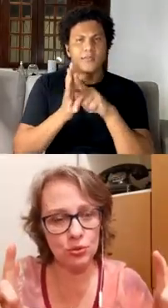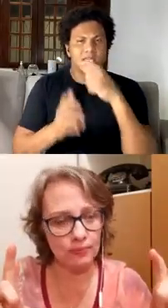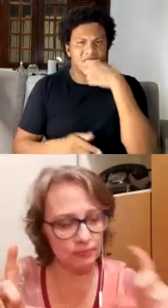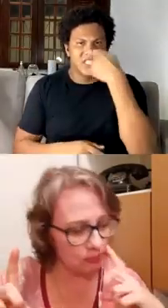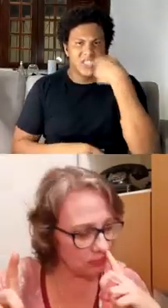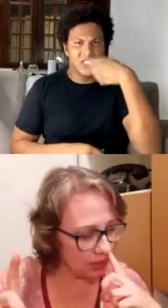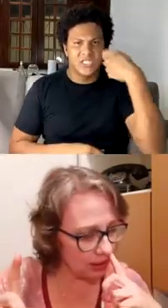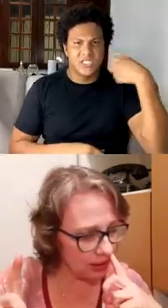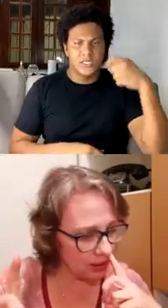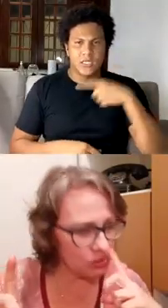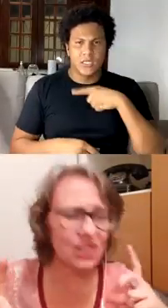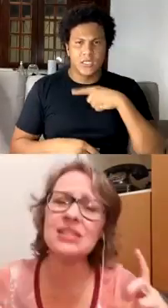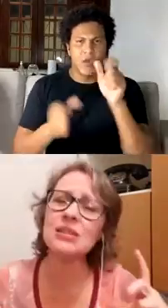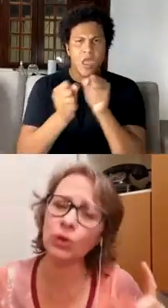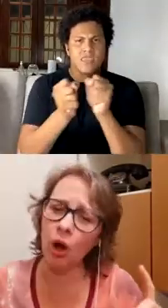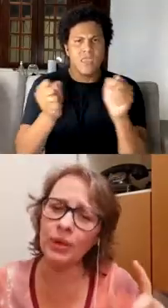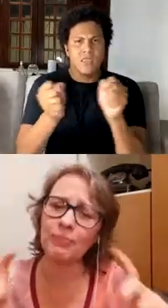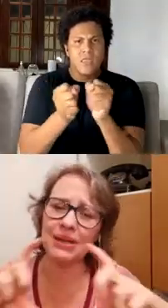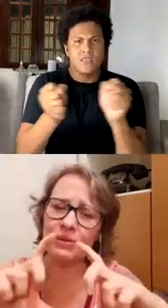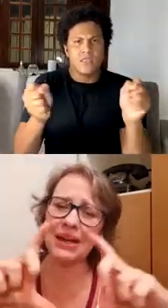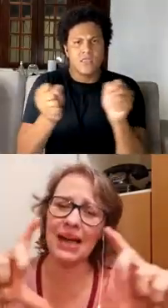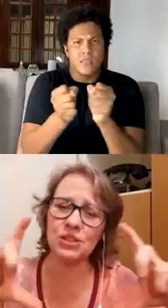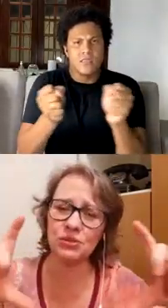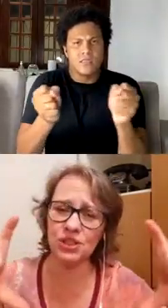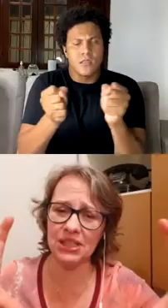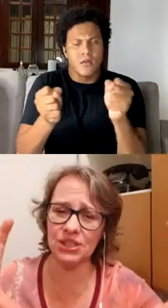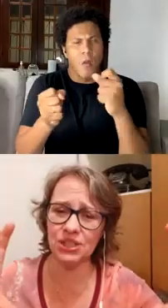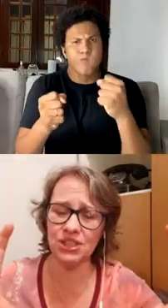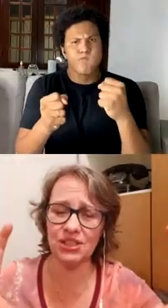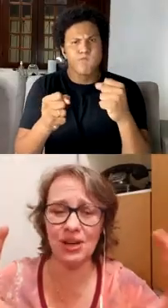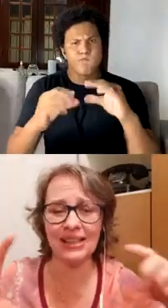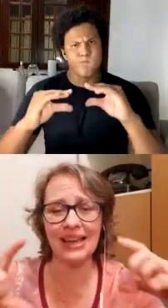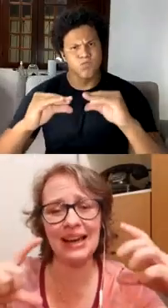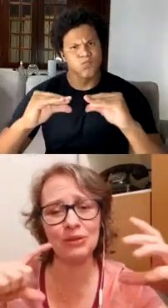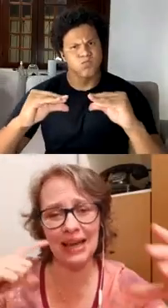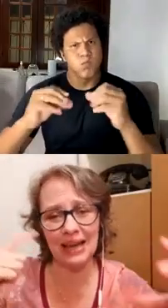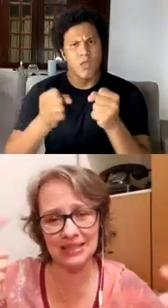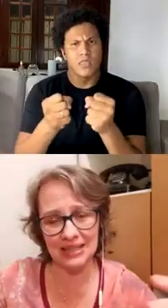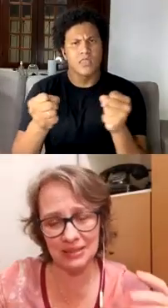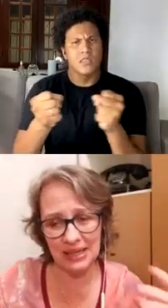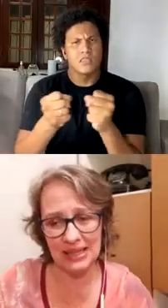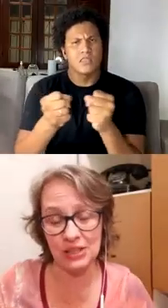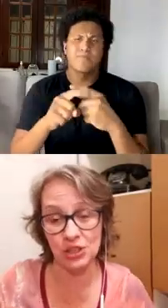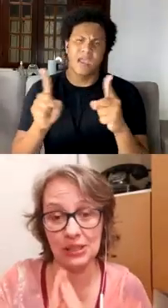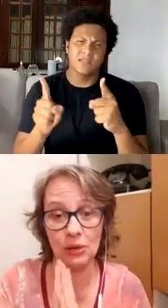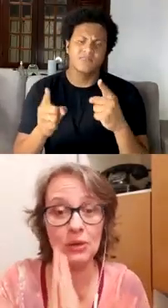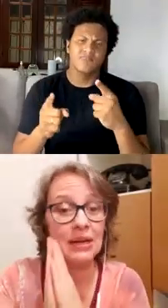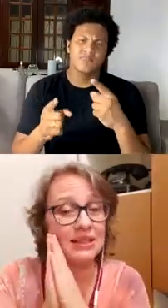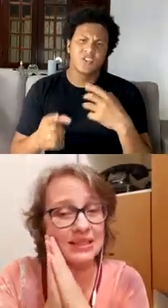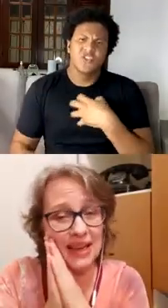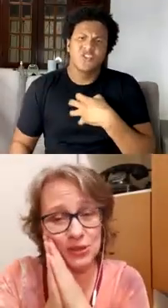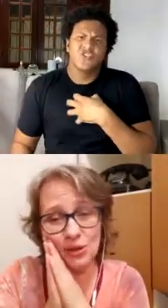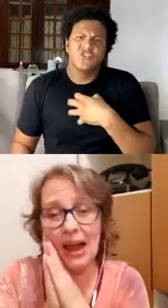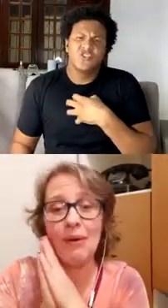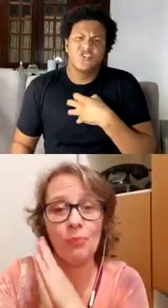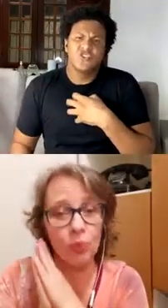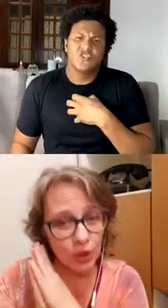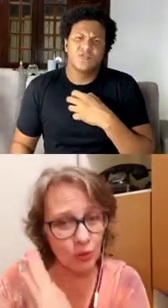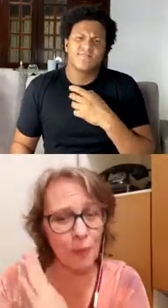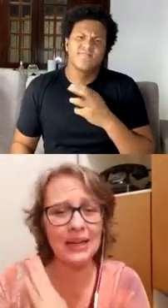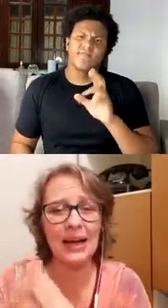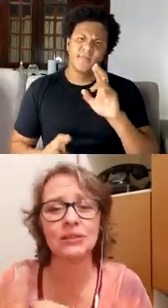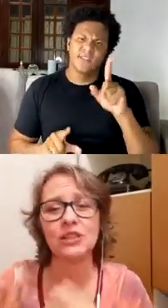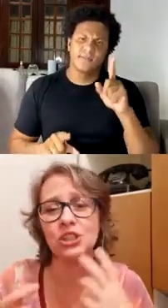grosso. Eu esqueci o nome, mas é um elástico de dentista, só que ele altera a sensibilidade. Então, sexo oral é